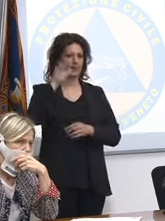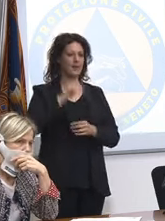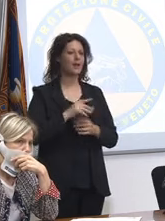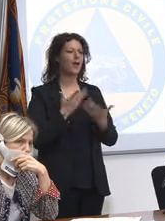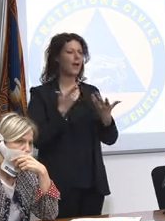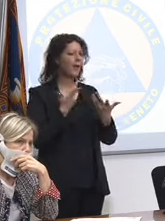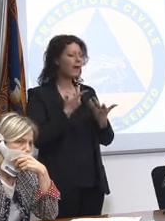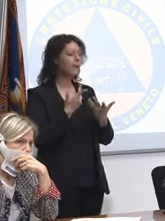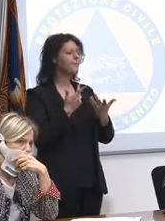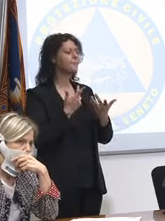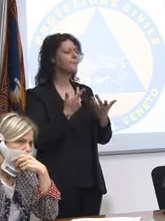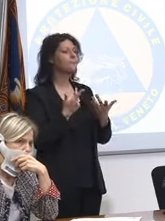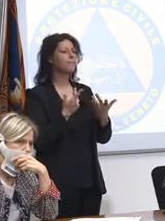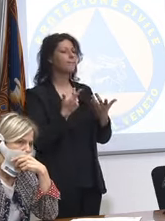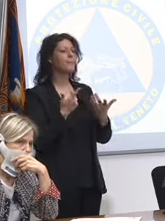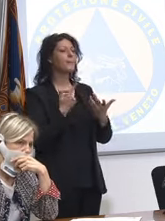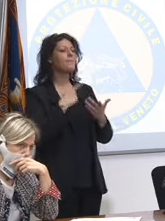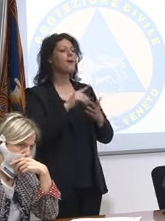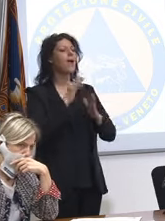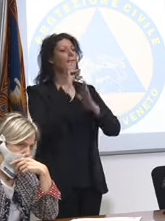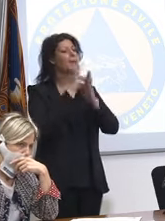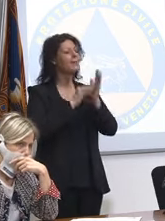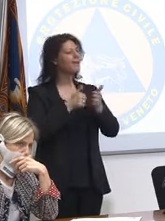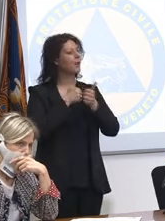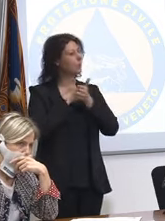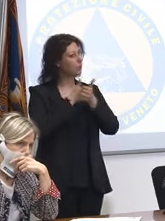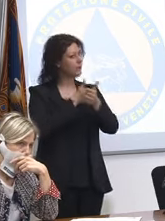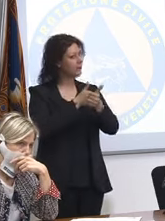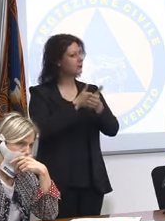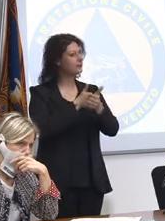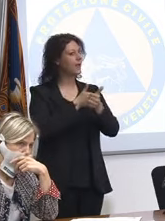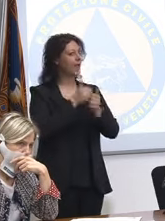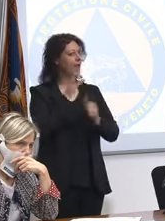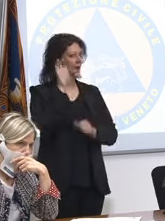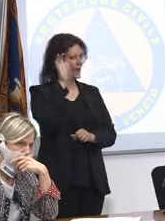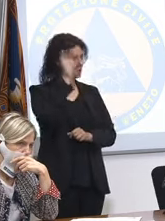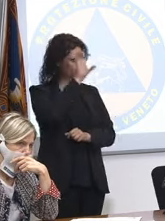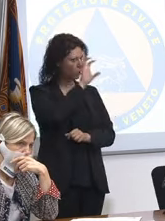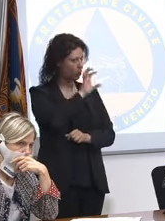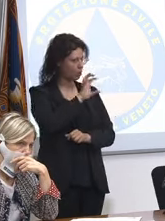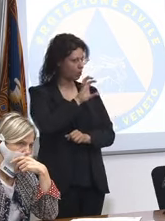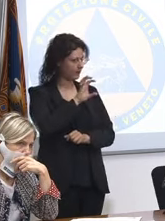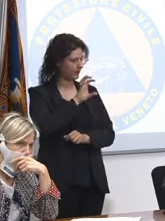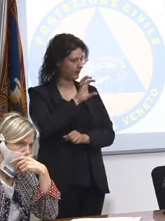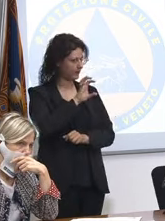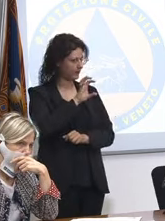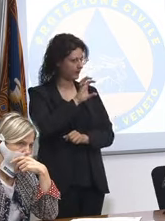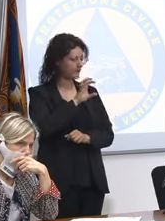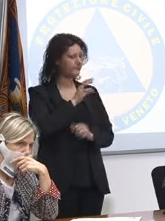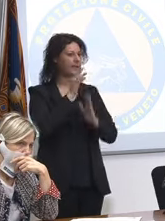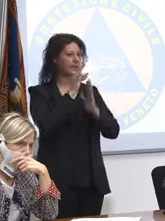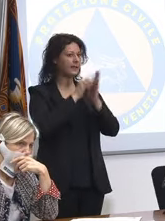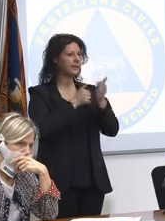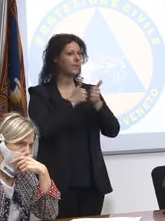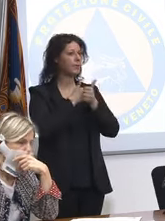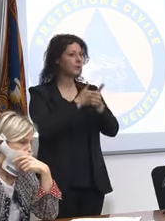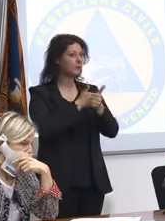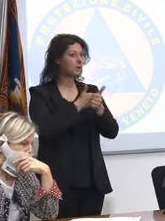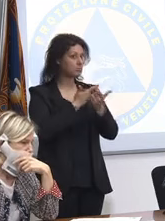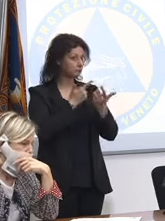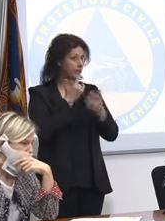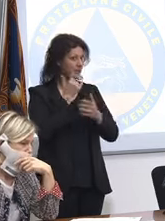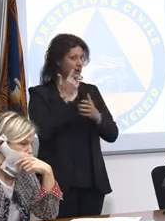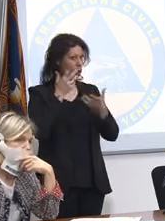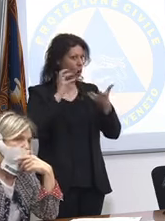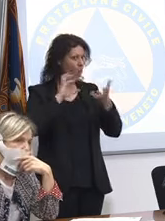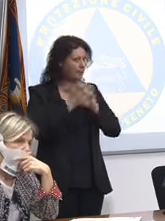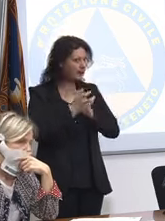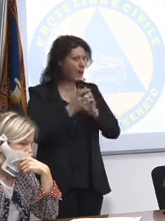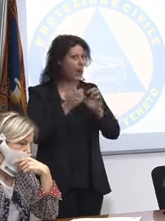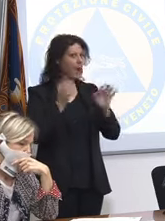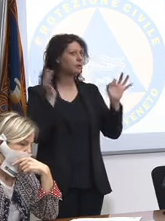nazionali, regionali, vabbè, insomma, poi va bene per tutti, sono facili da rispettare, sì,